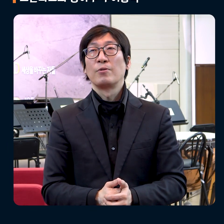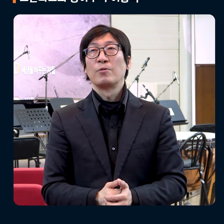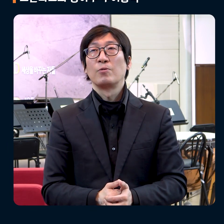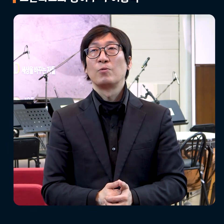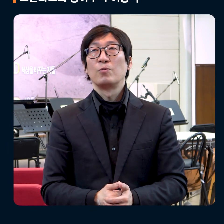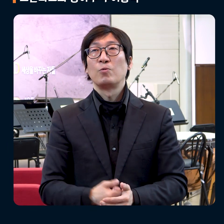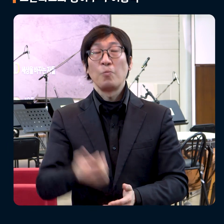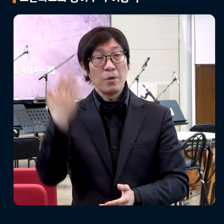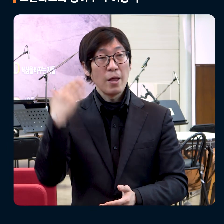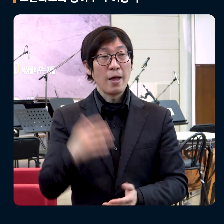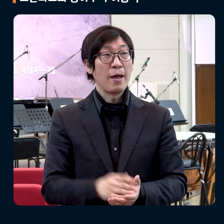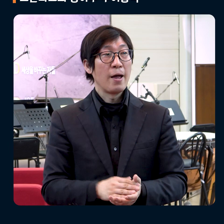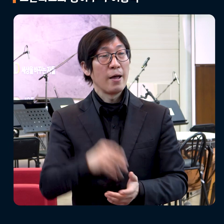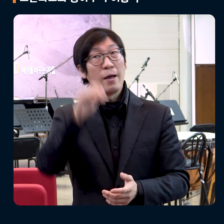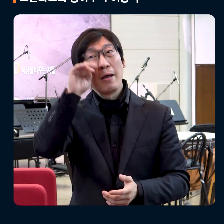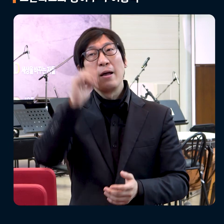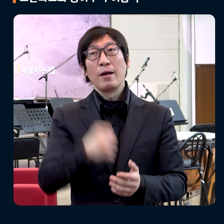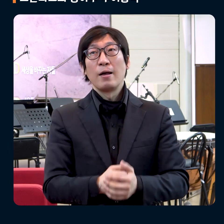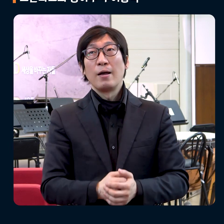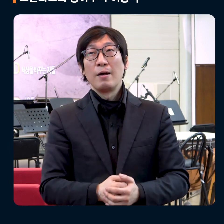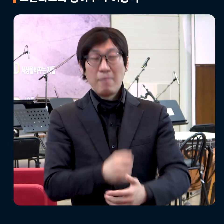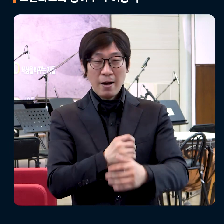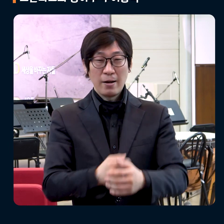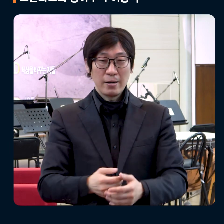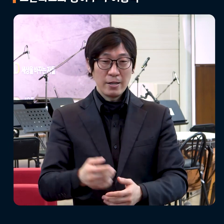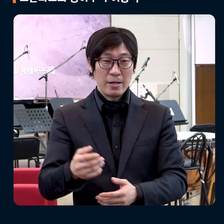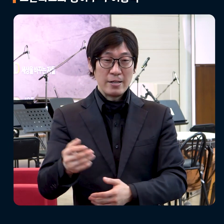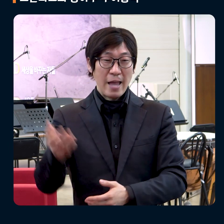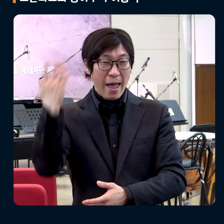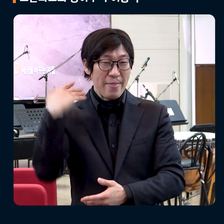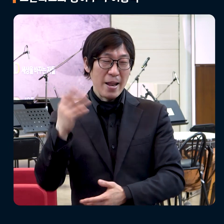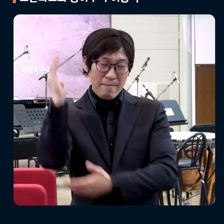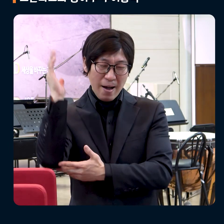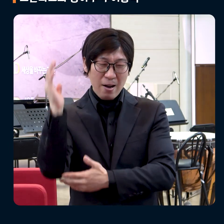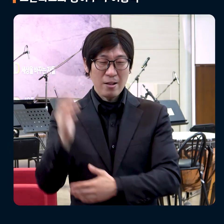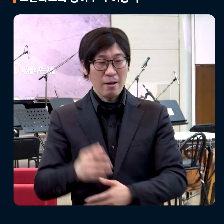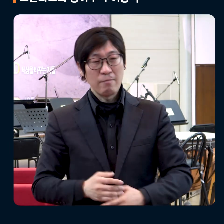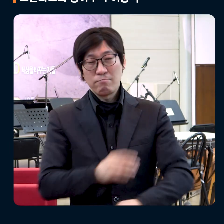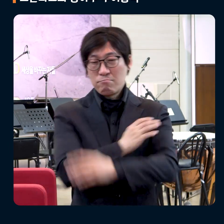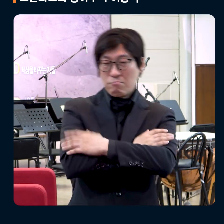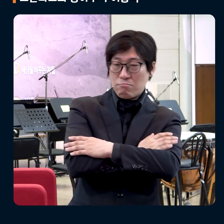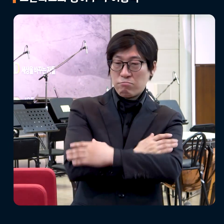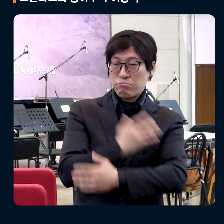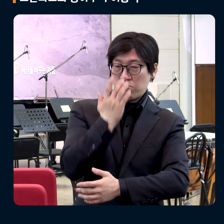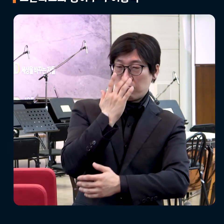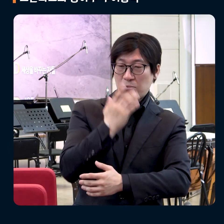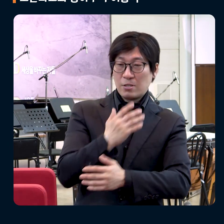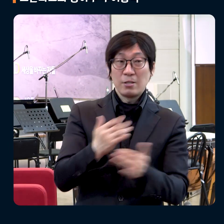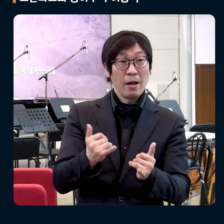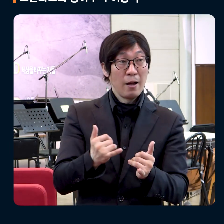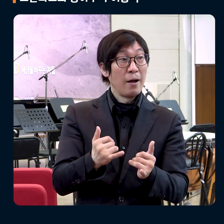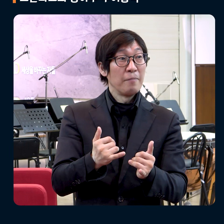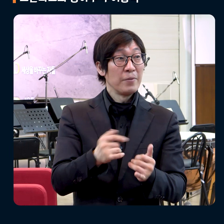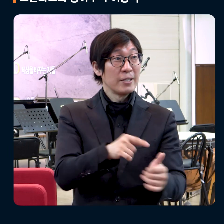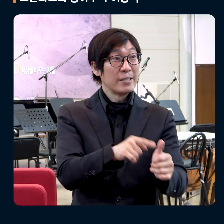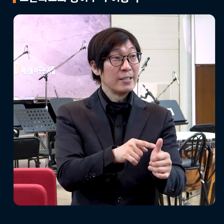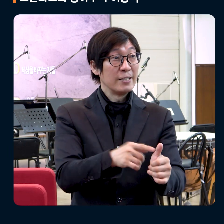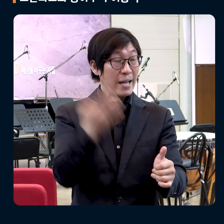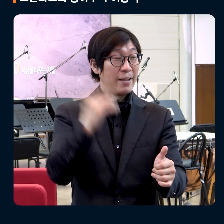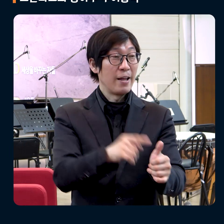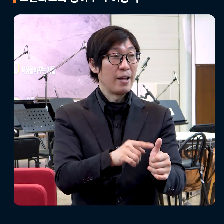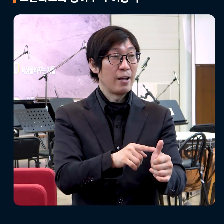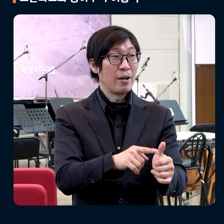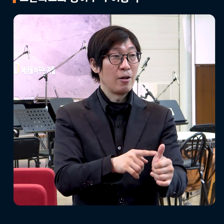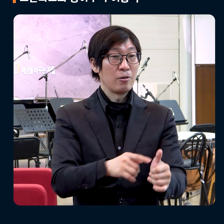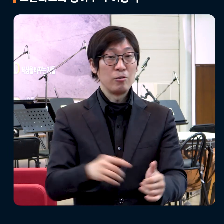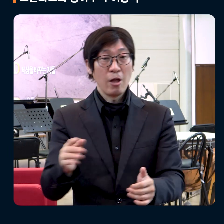거예요. 여러분 아까 그 목성남 있잖아요. 이래가지고 고통받았던 그 목사님이 한날 반색이 돼서